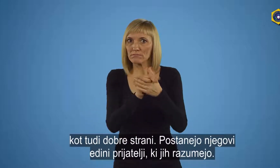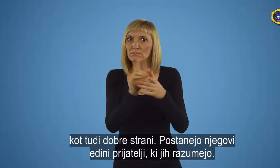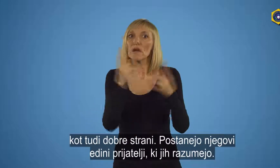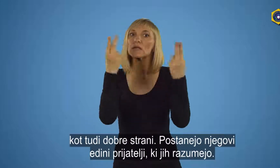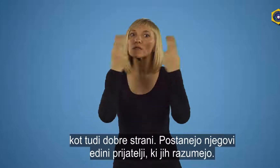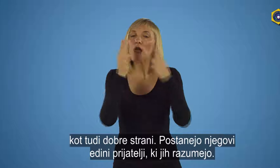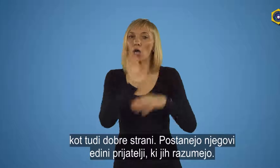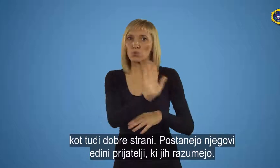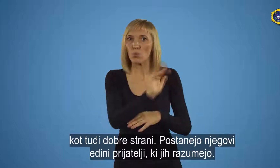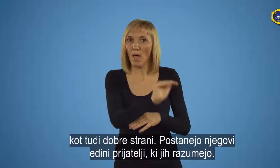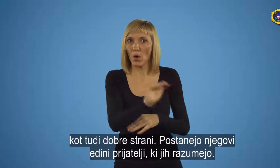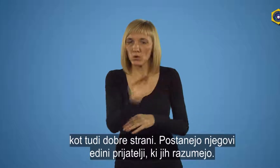jih razumejo.